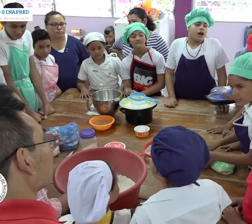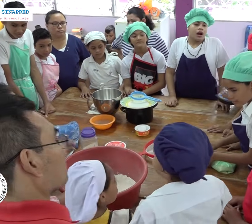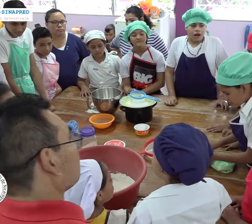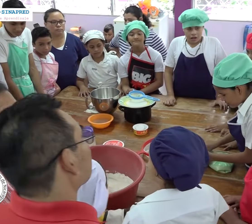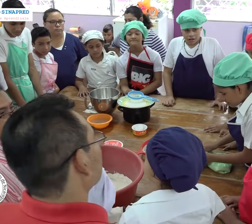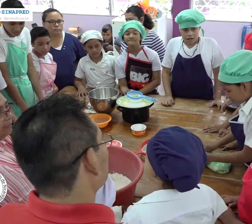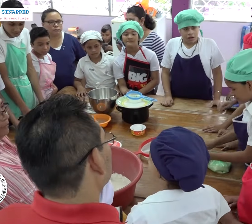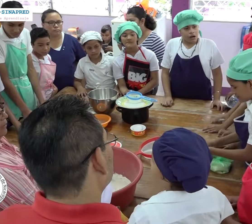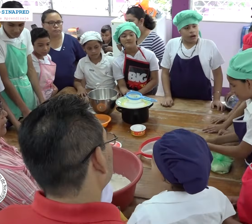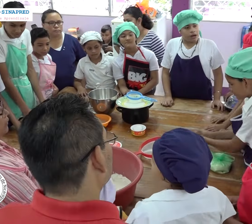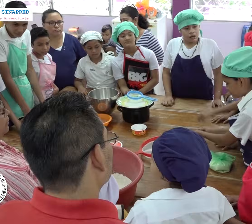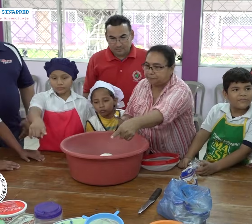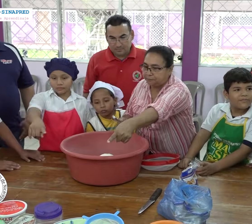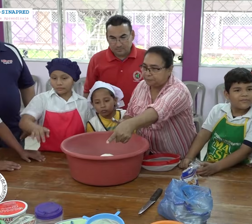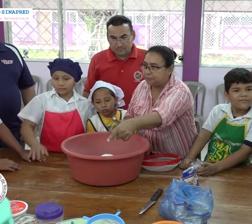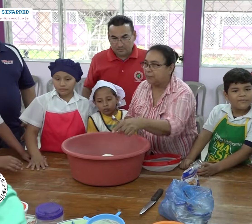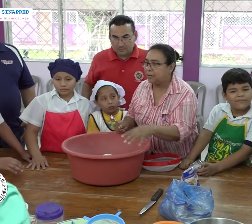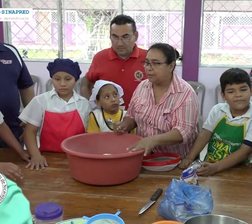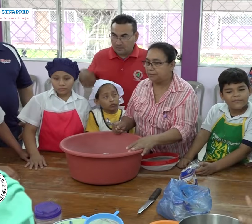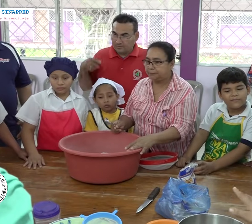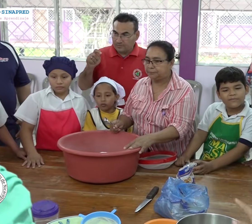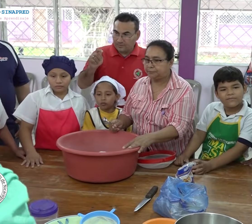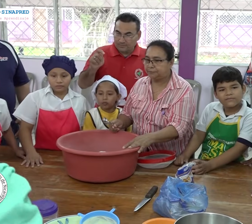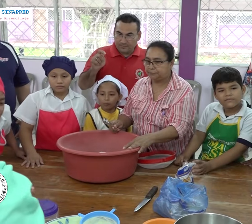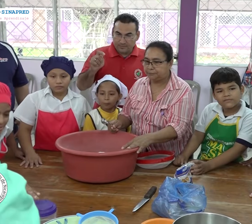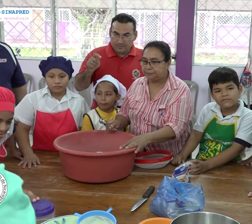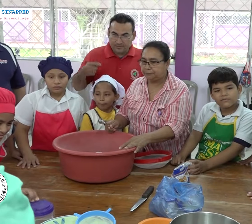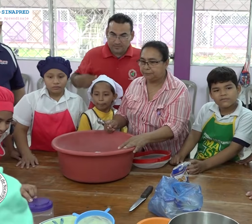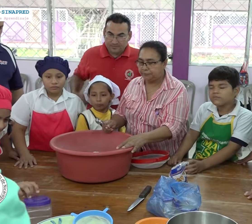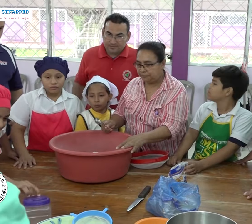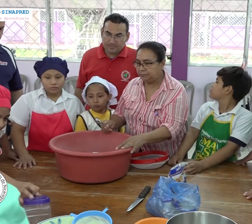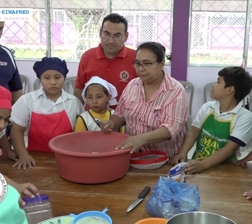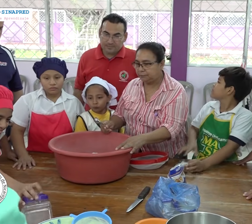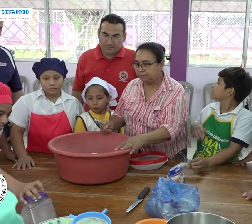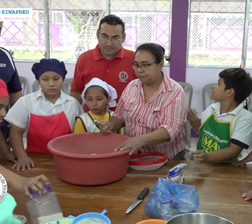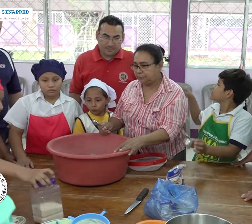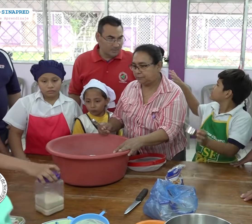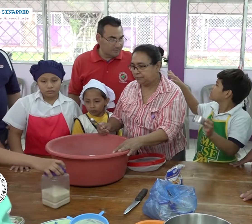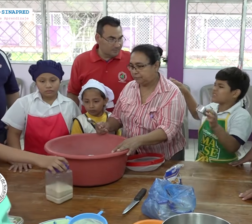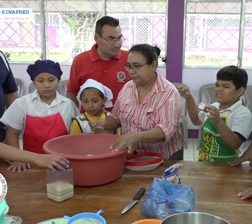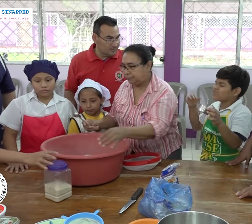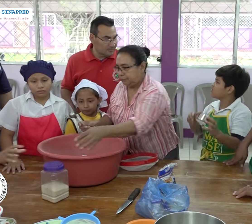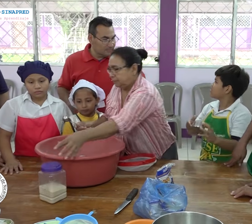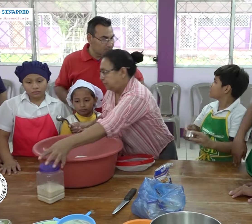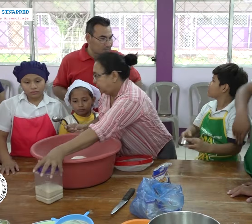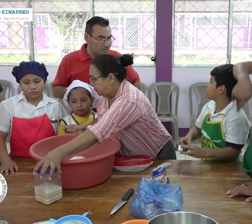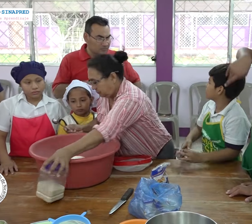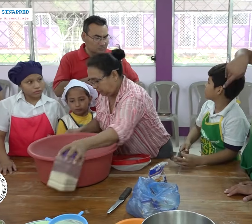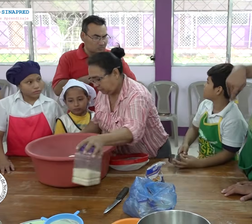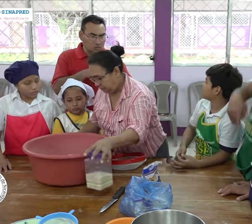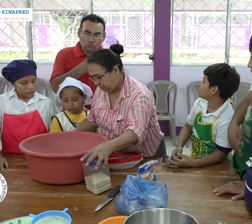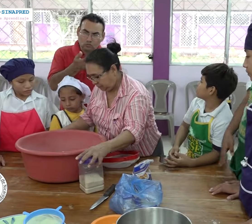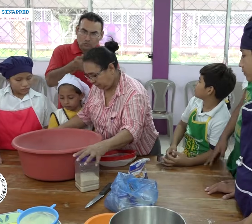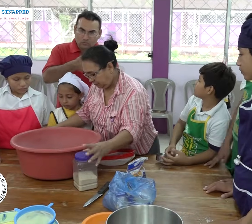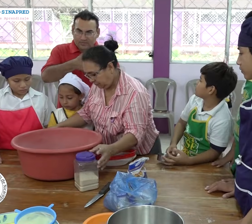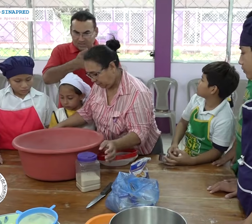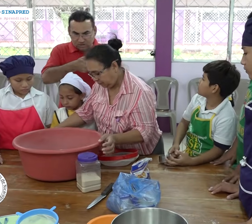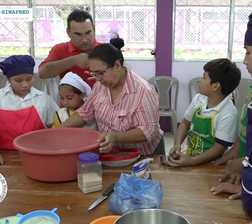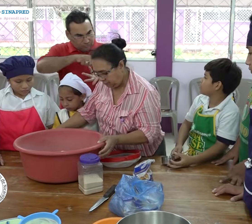nos integramos a lo que era la educación secundaria, porque recordad que terminé mi primaria aquí y sexto grado